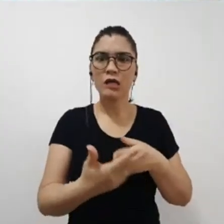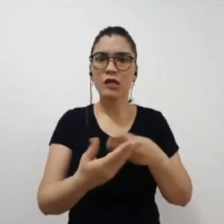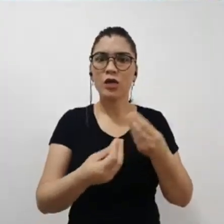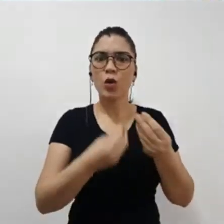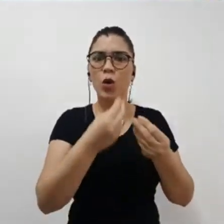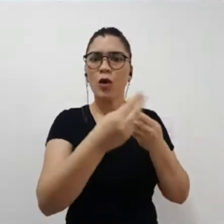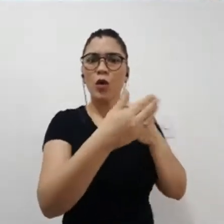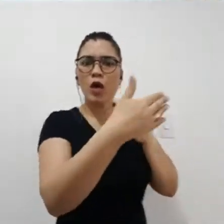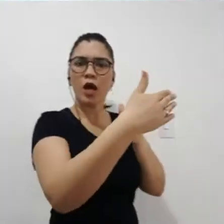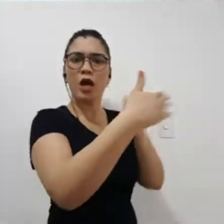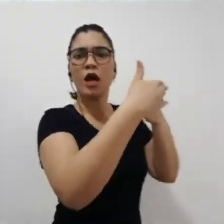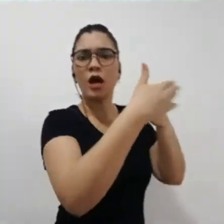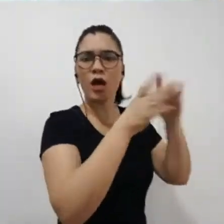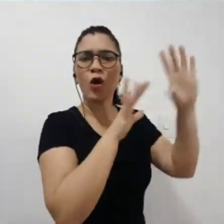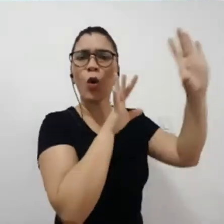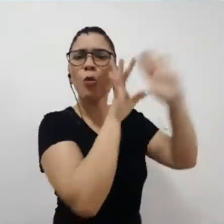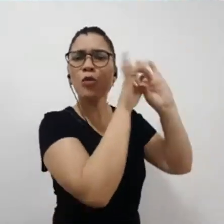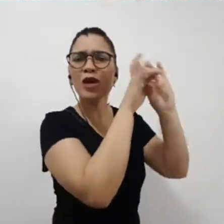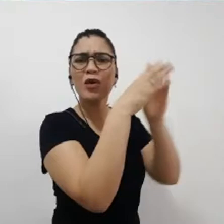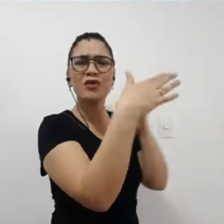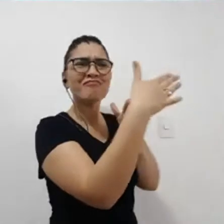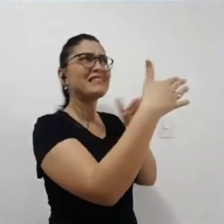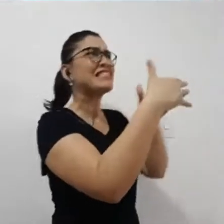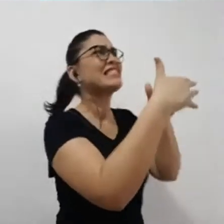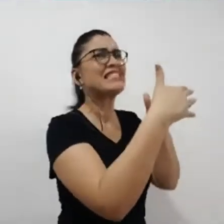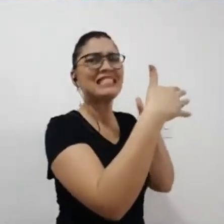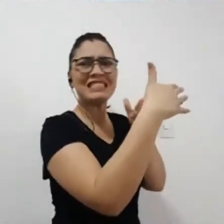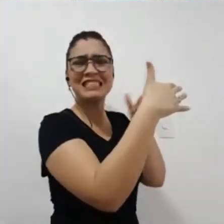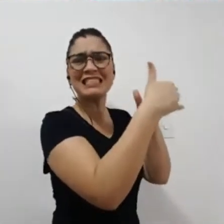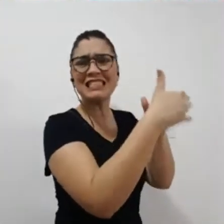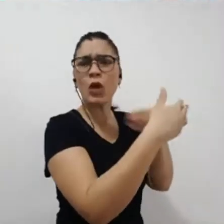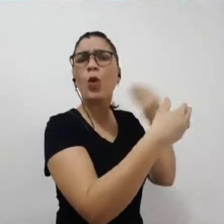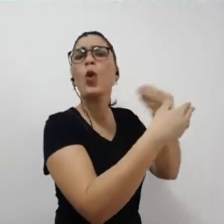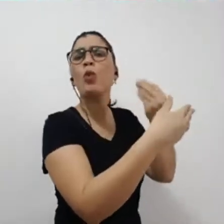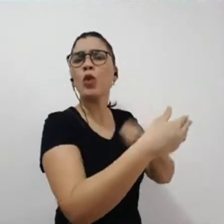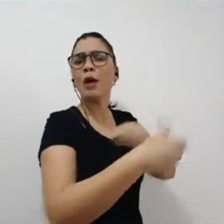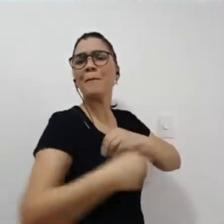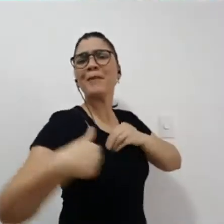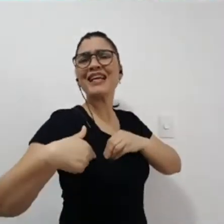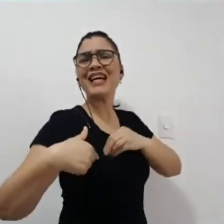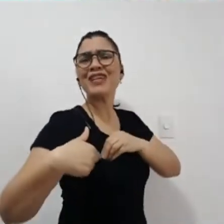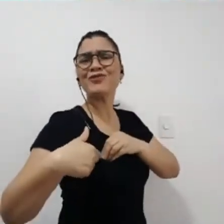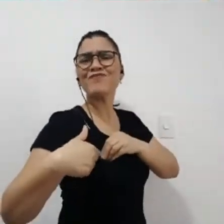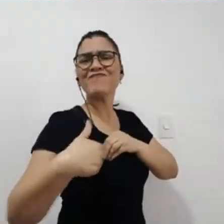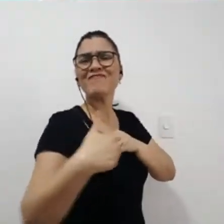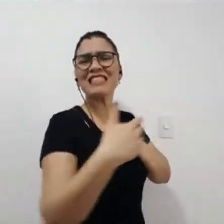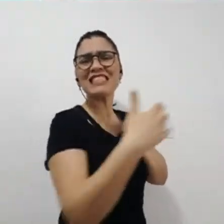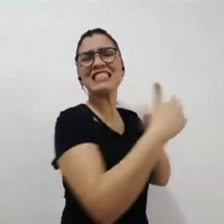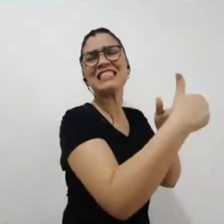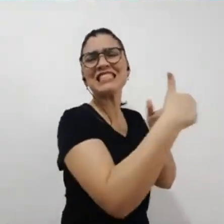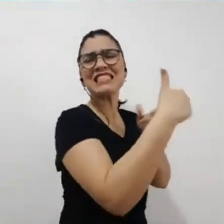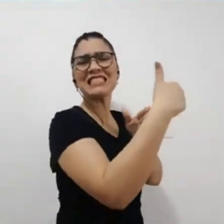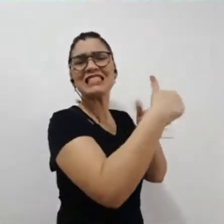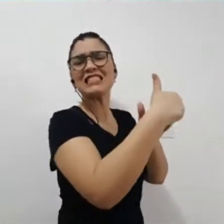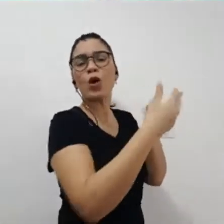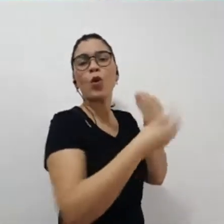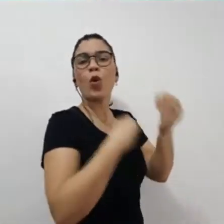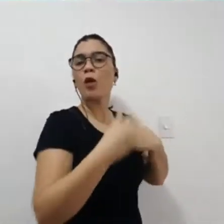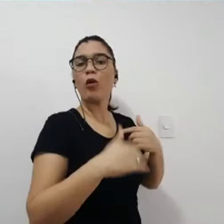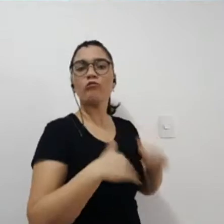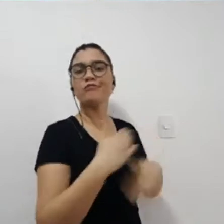Qual pecado limita nosso desenvolvimento espiritual para com Deus? São nas